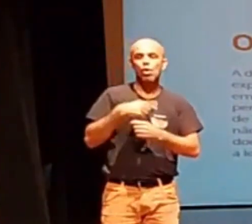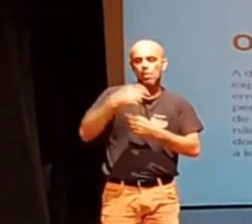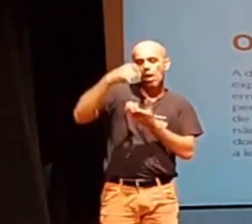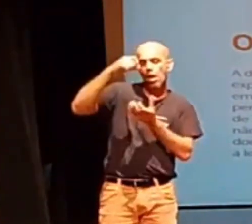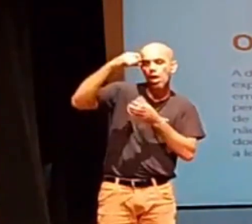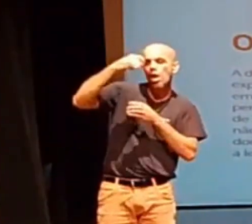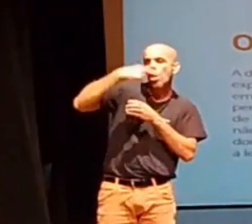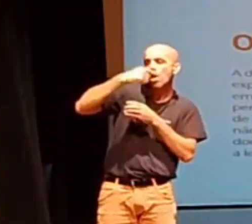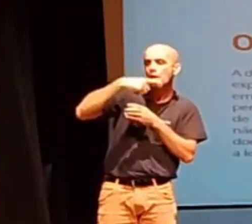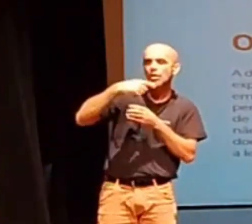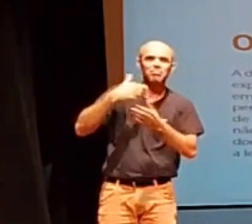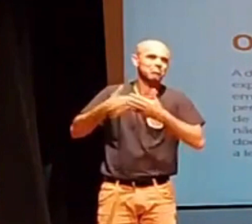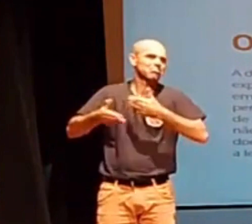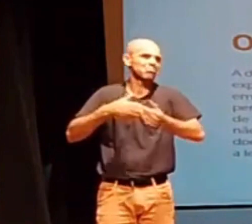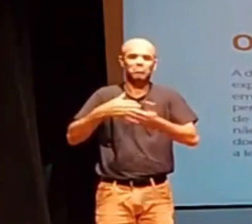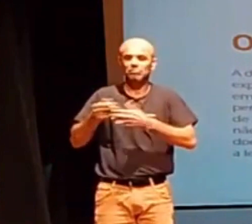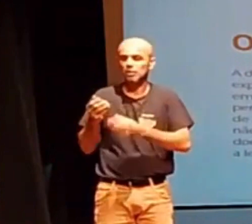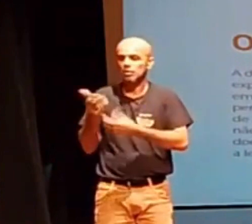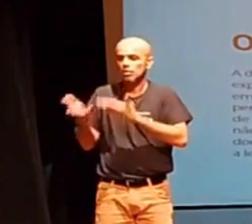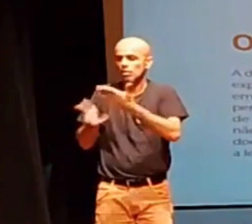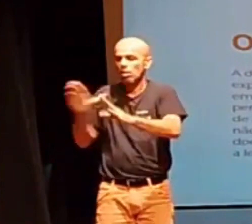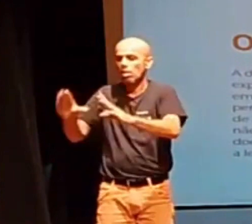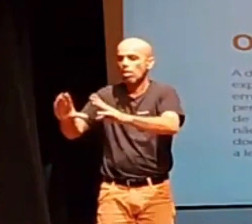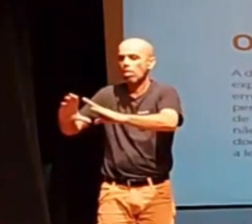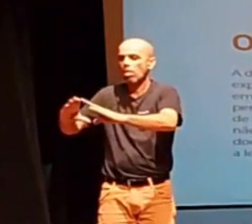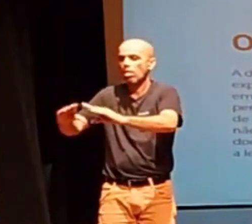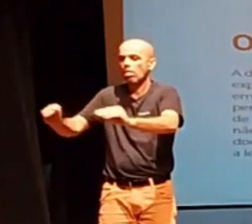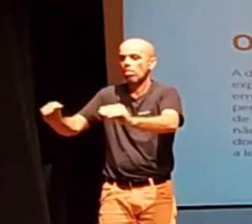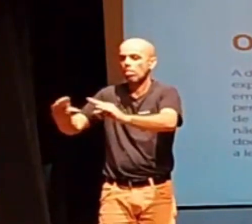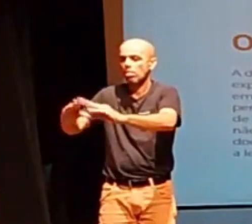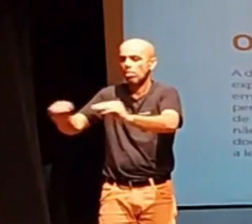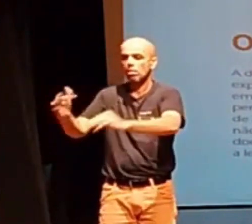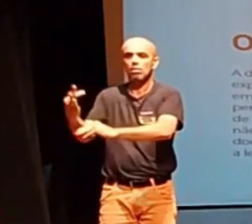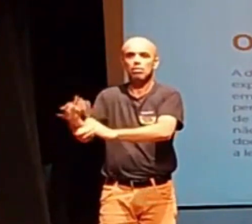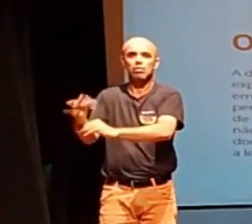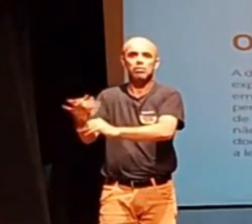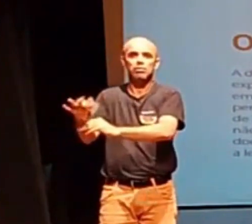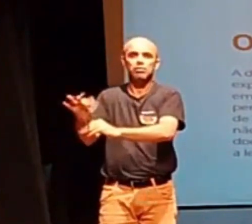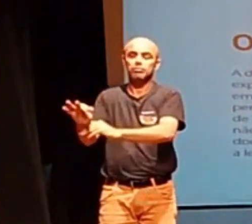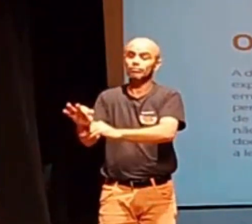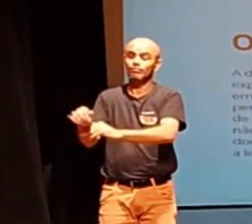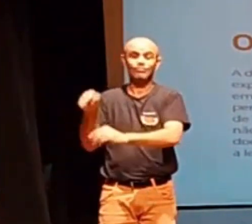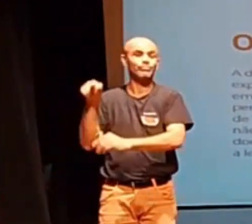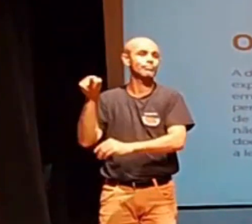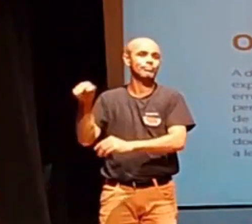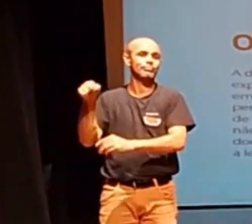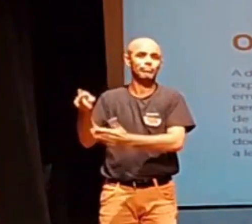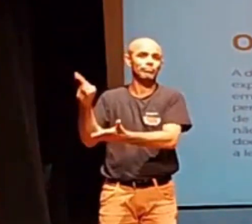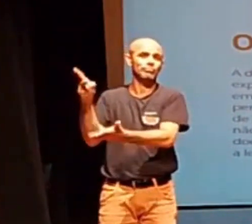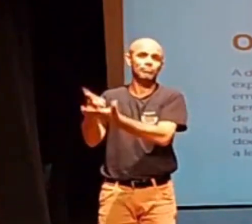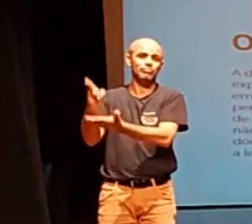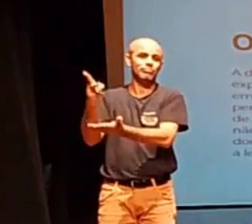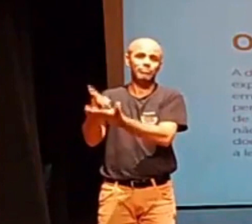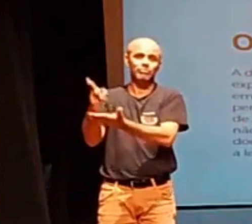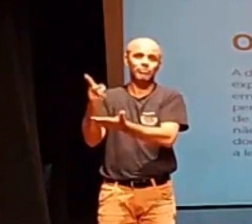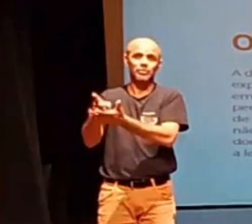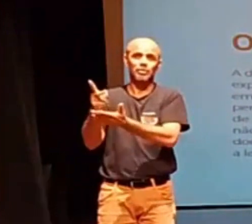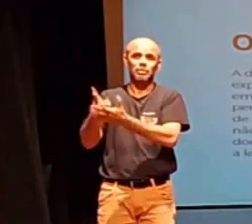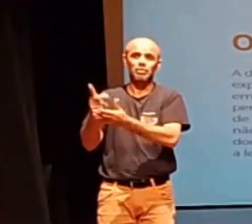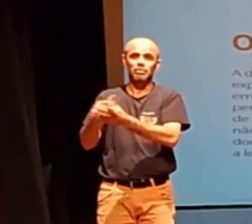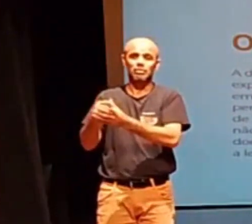foca a analgesia, qualquer tratamento que só foque em tirar a dor do paciente, vai fazer com que esse paciente tenha